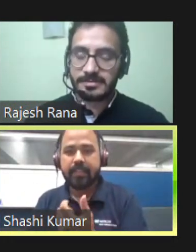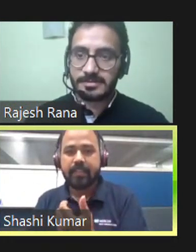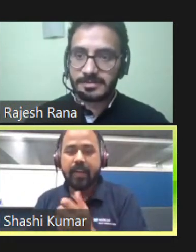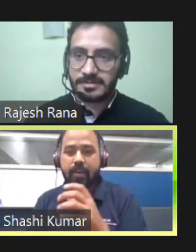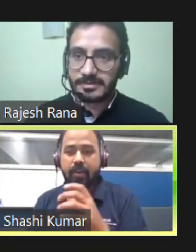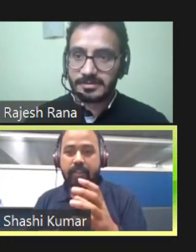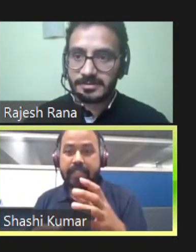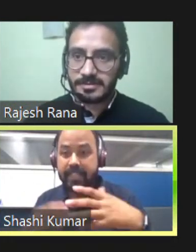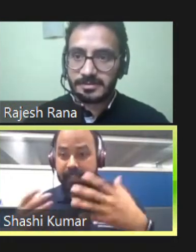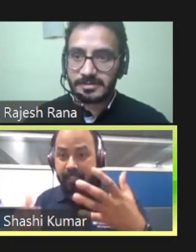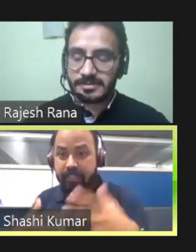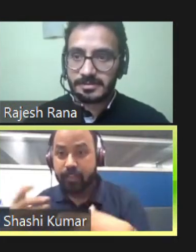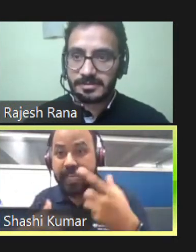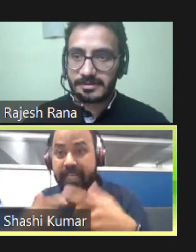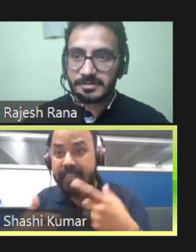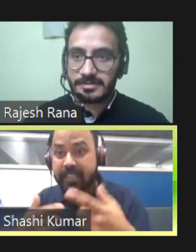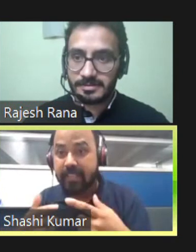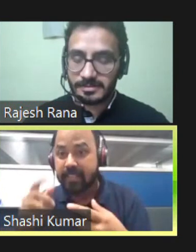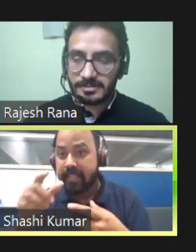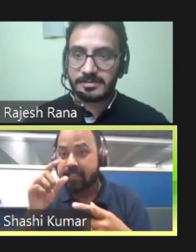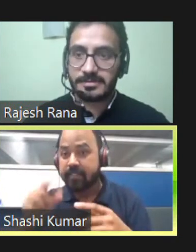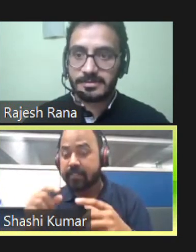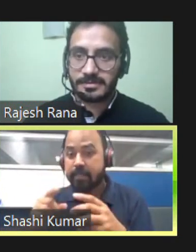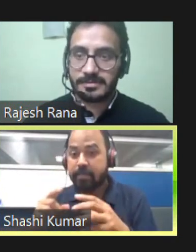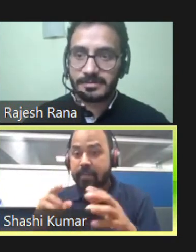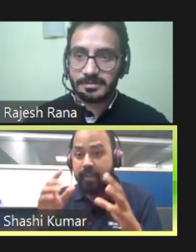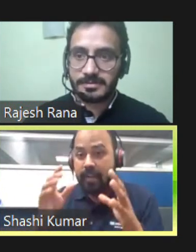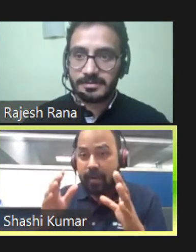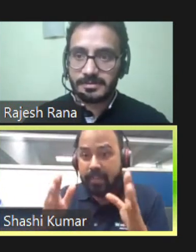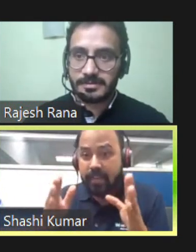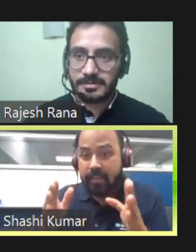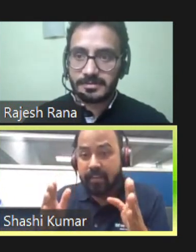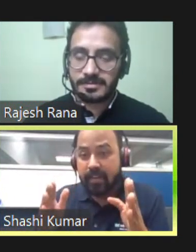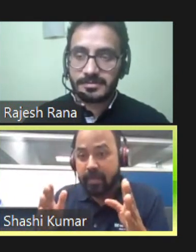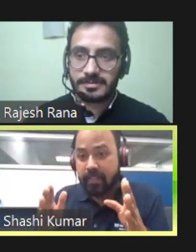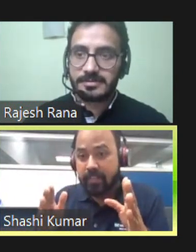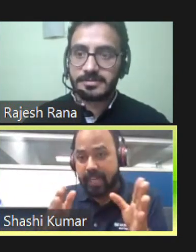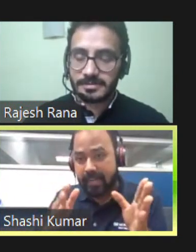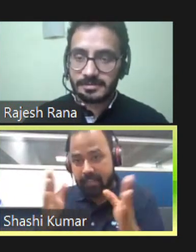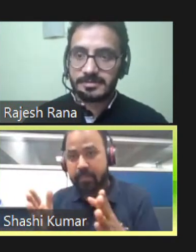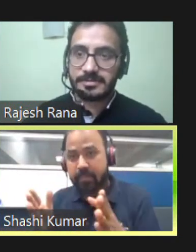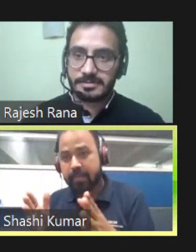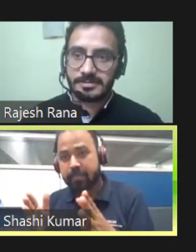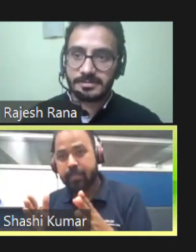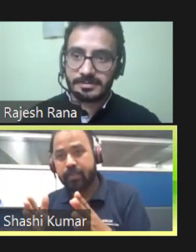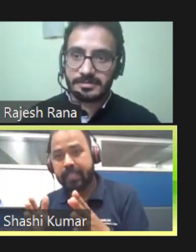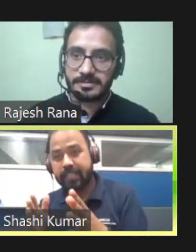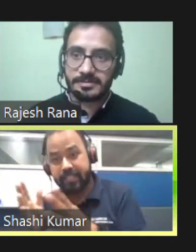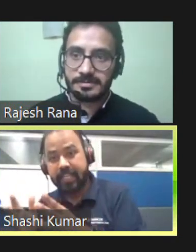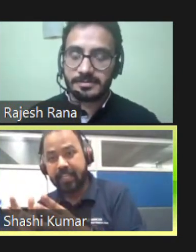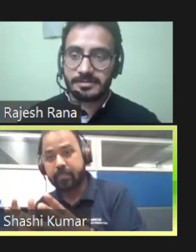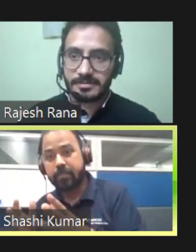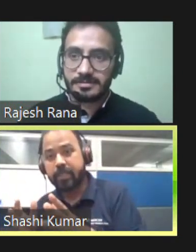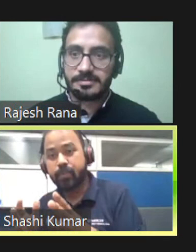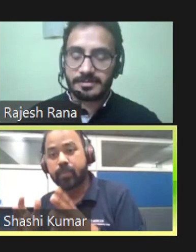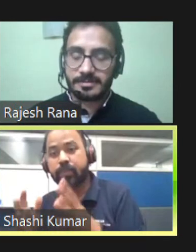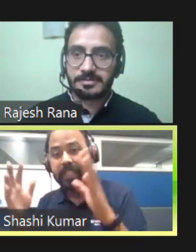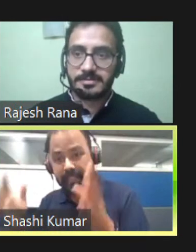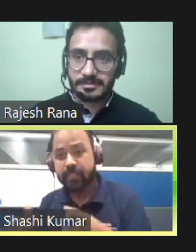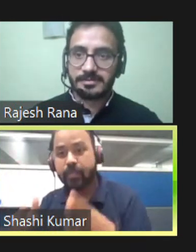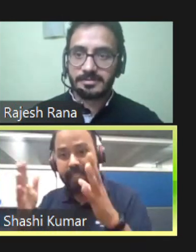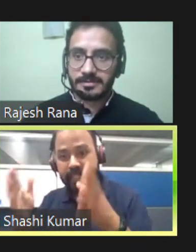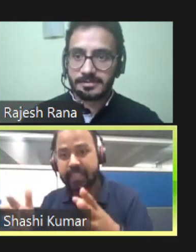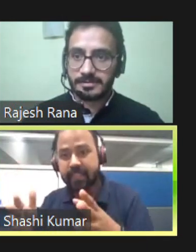आए हैं। और सीरियल्स, डेली सीरियल्स गाइस, रिमेंबर, अभी ध्यान रखना, अभी चैनल्स पे अगर आप देखोगे, इंडियन चैनल्स पे भी